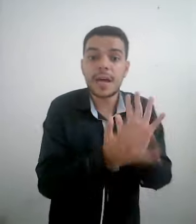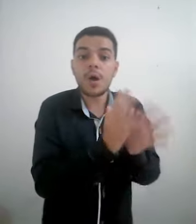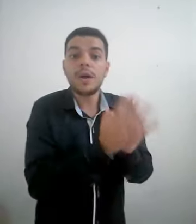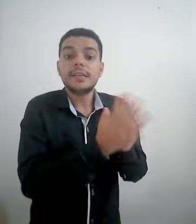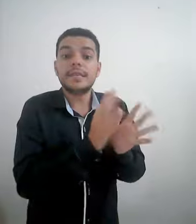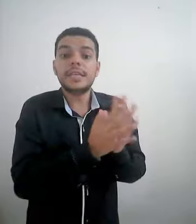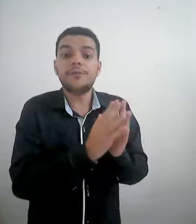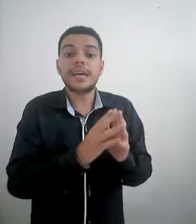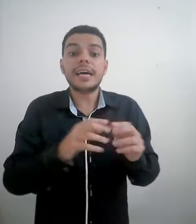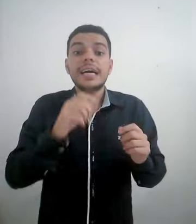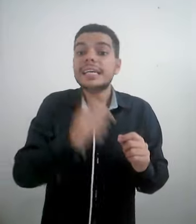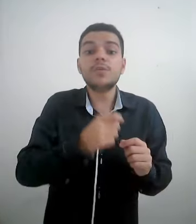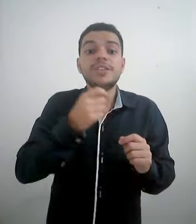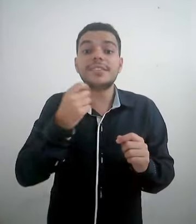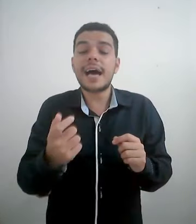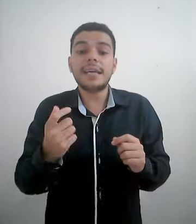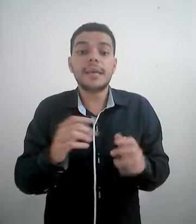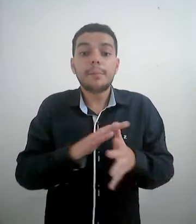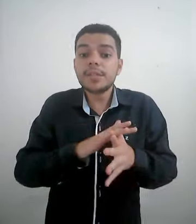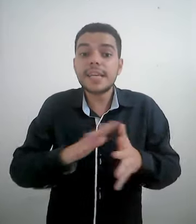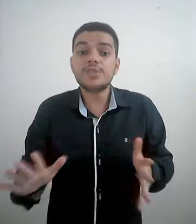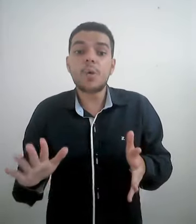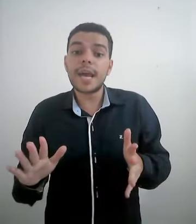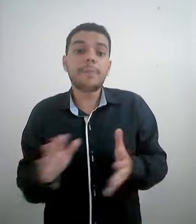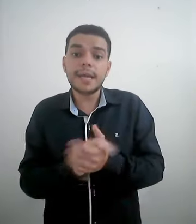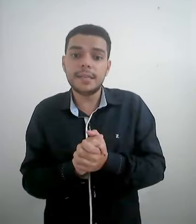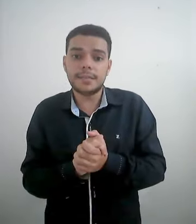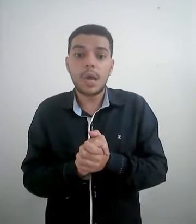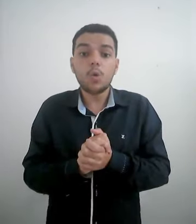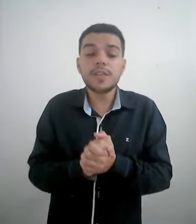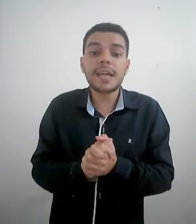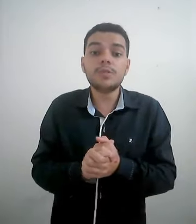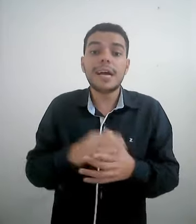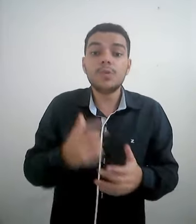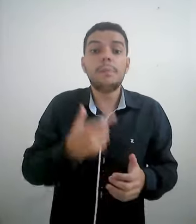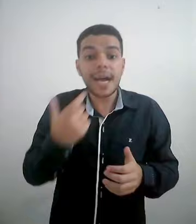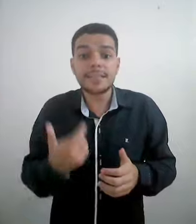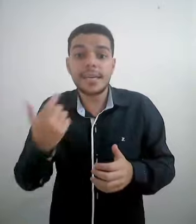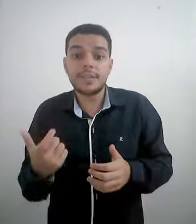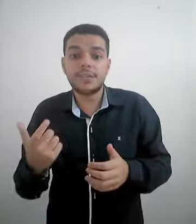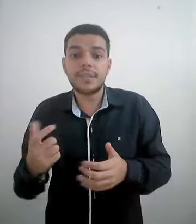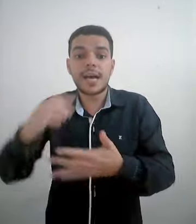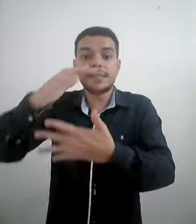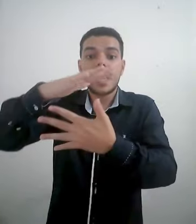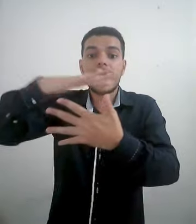sinal significa língua de sinais. Pode ser de qualquer país. O sinal da Língua Brasileira de Sinais é